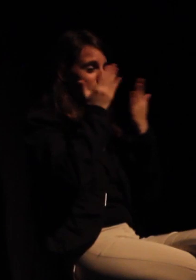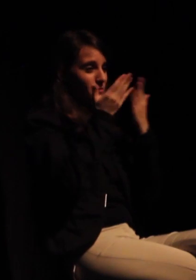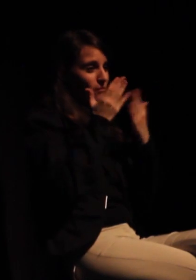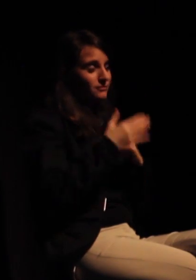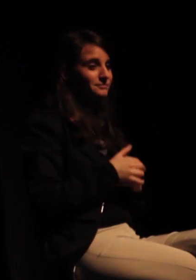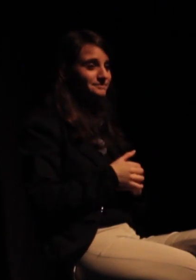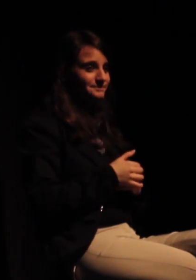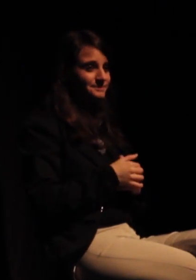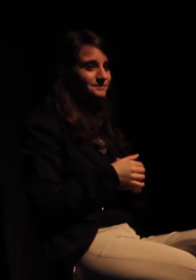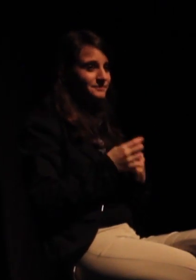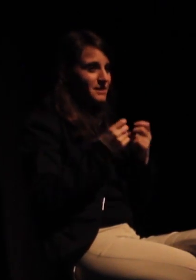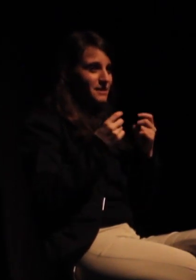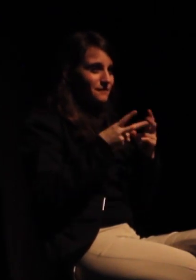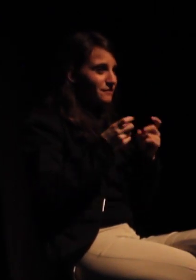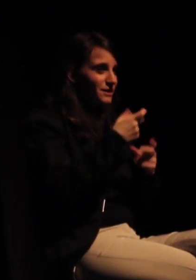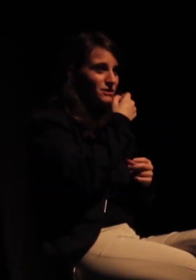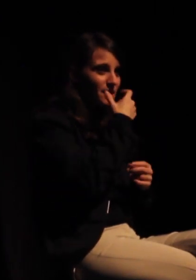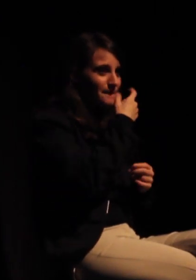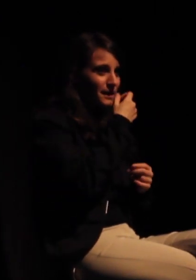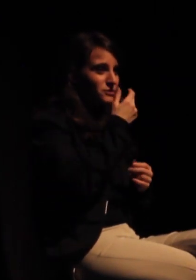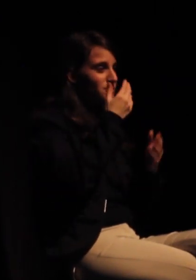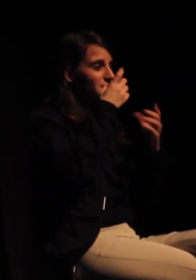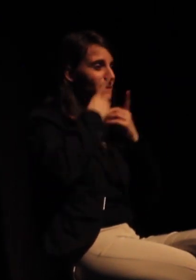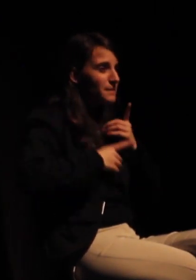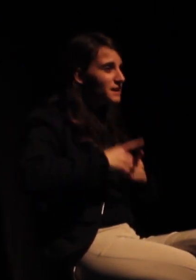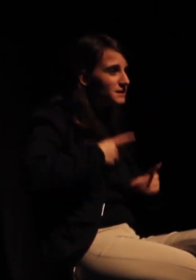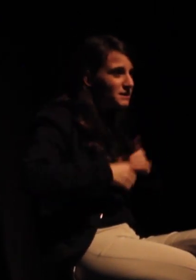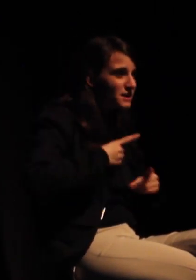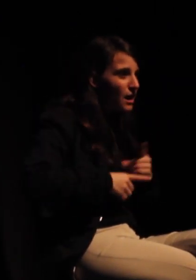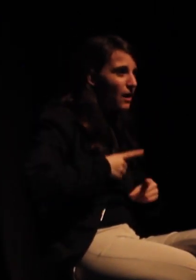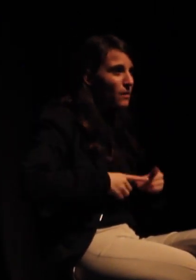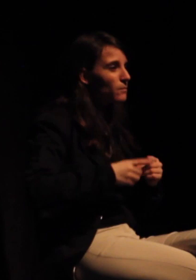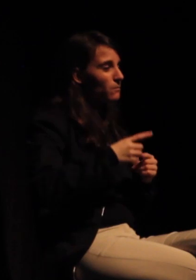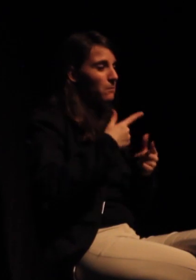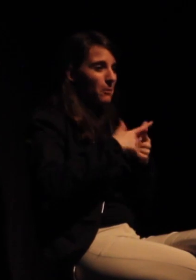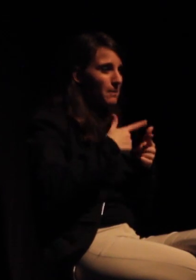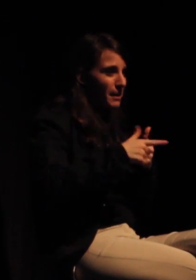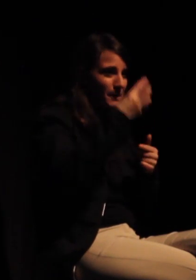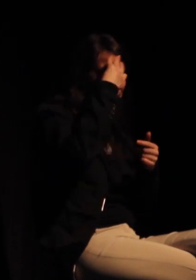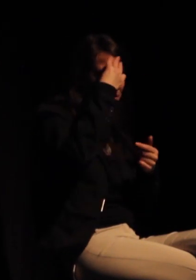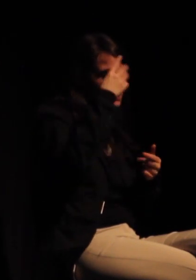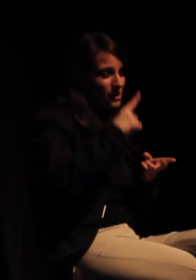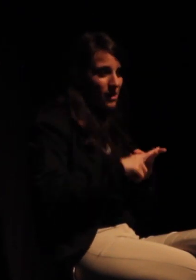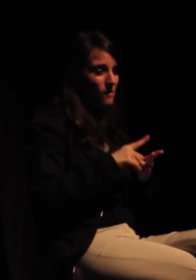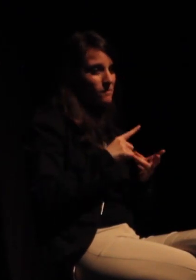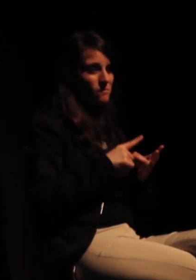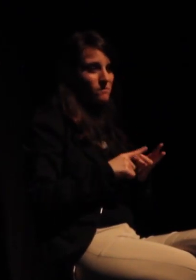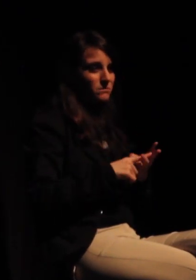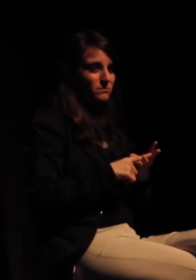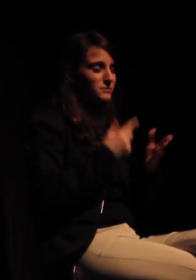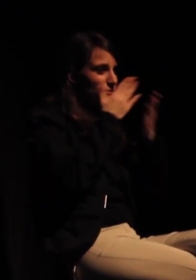vendeu tanto remédio para depressão, para tudo isso que a gente sabe que